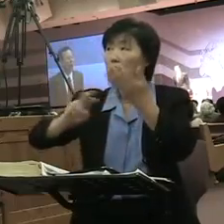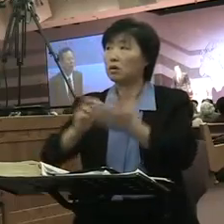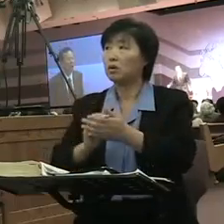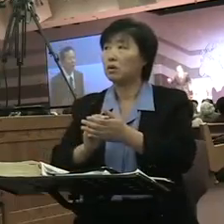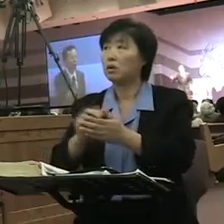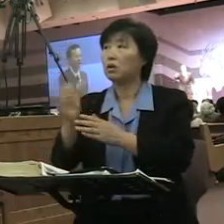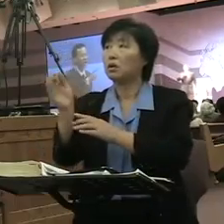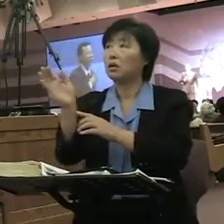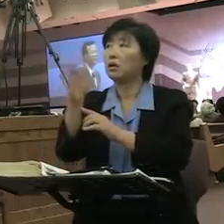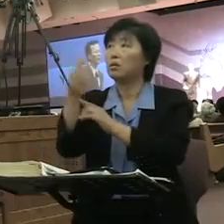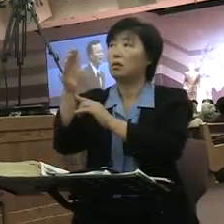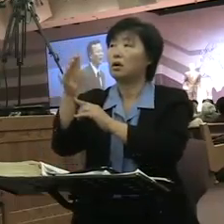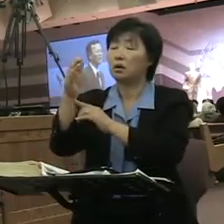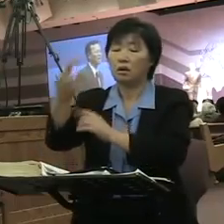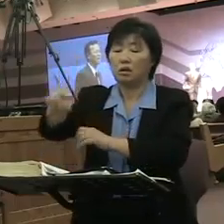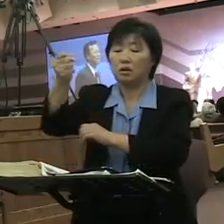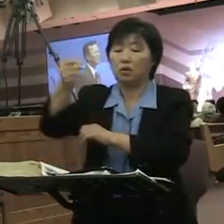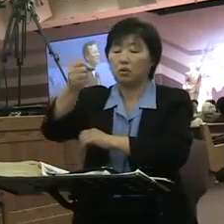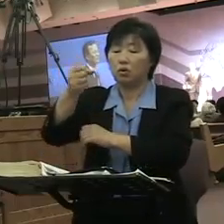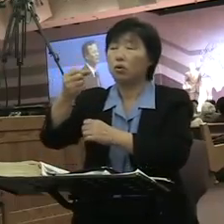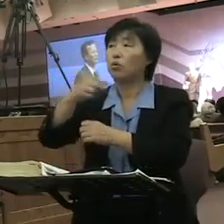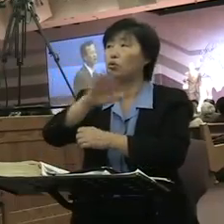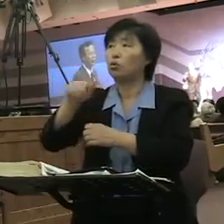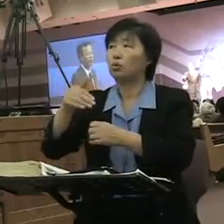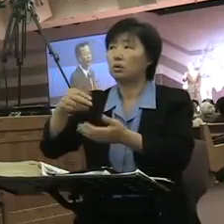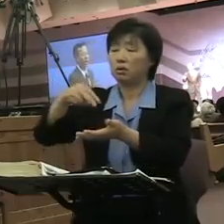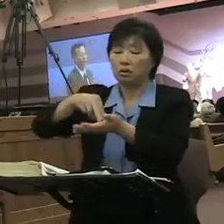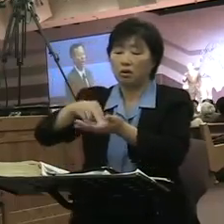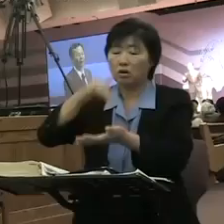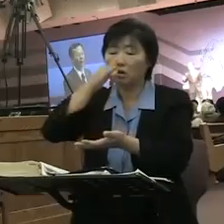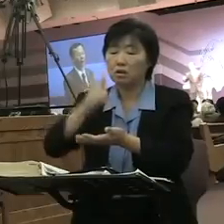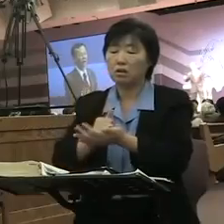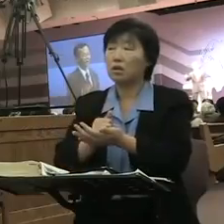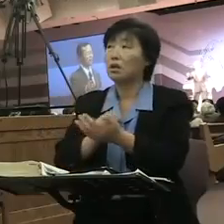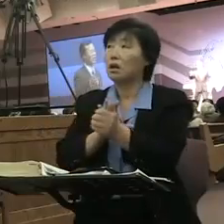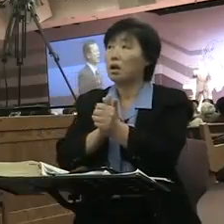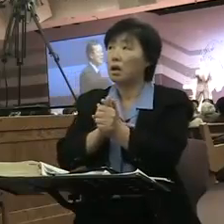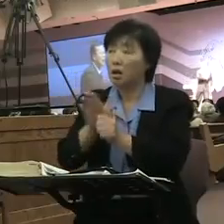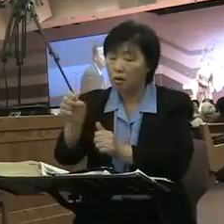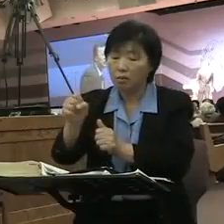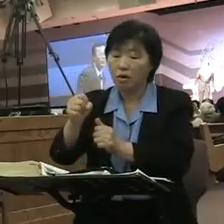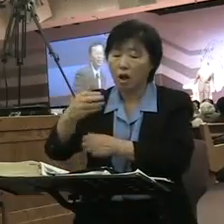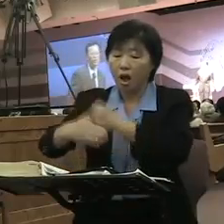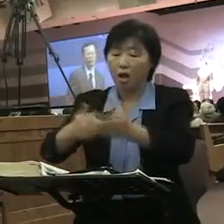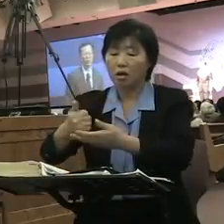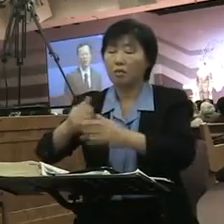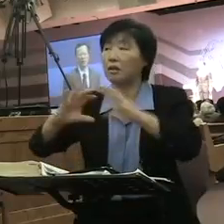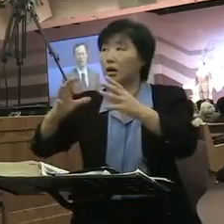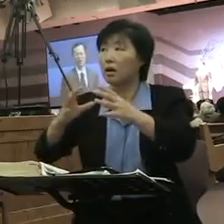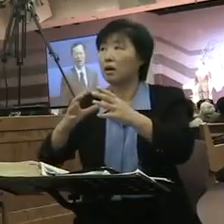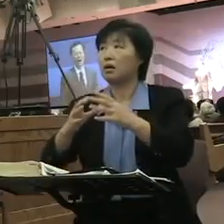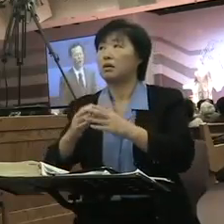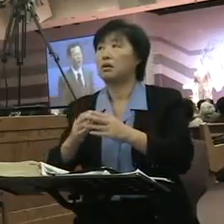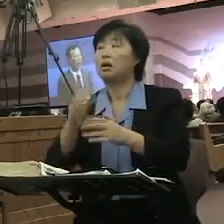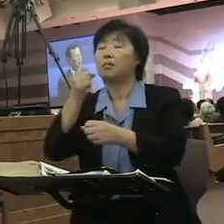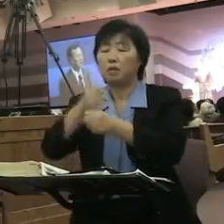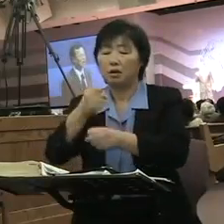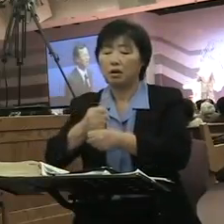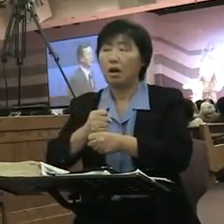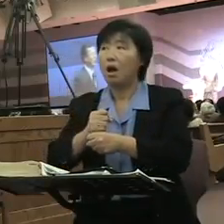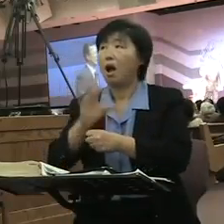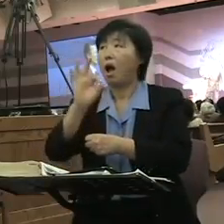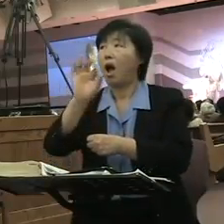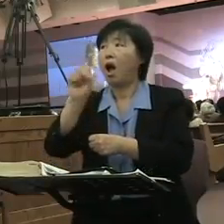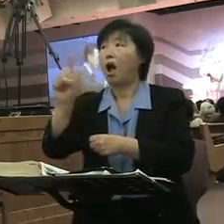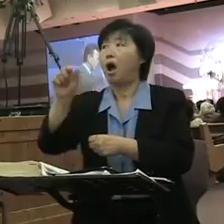깃발을 들고 우리가 서 있는데 침노하며 하나님의 나라를 만드셔야죠. 악을